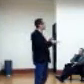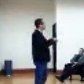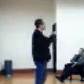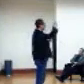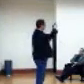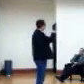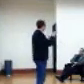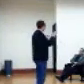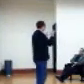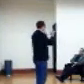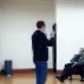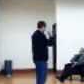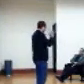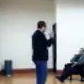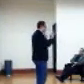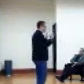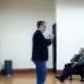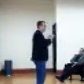comienza así. Y